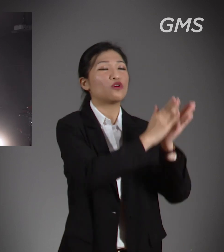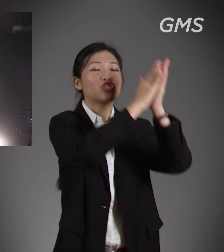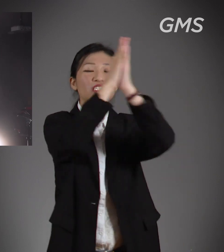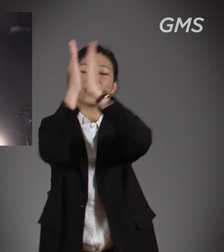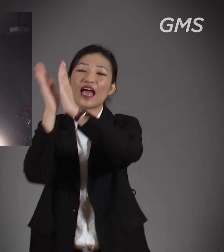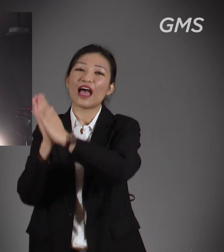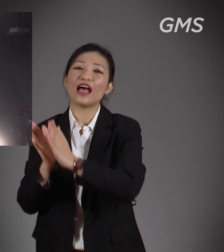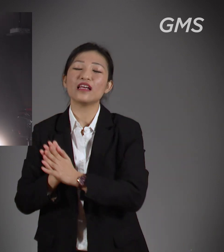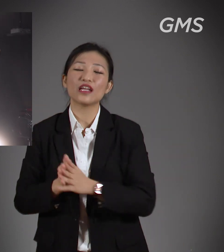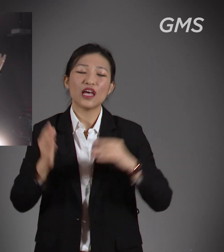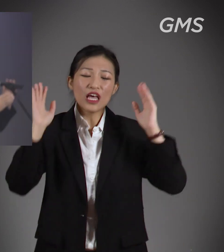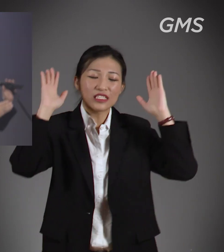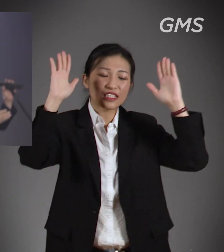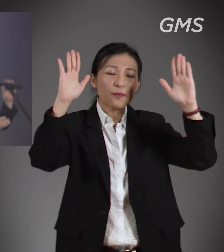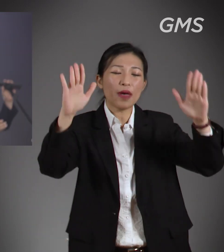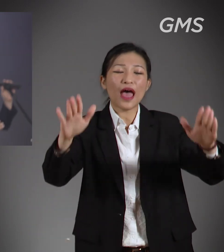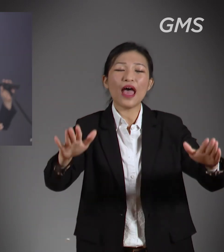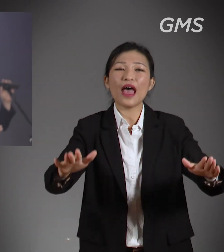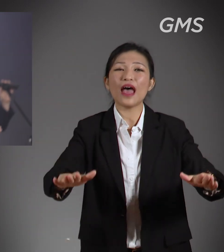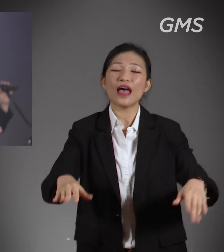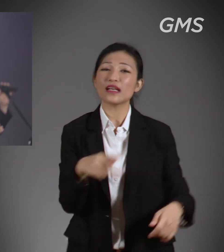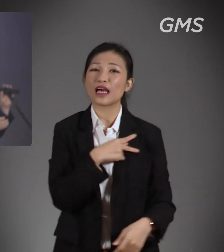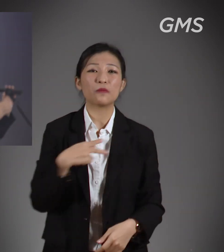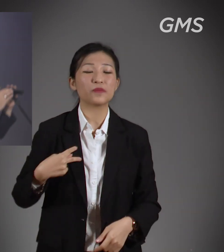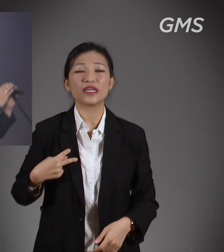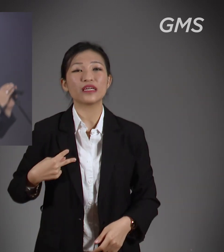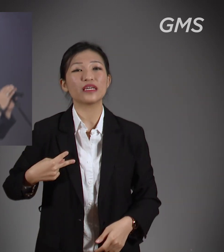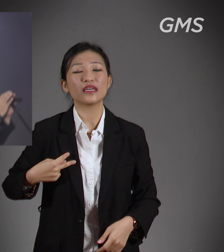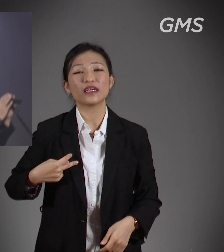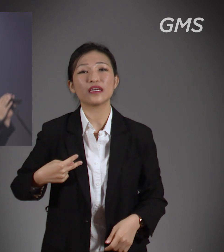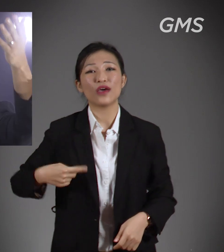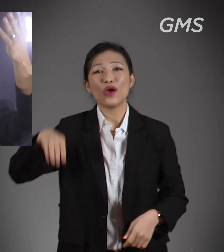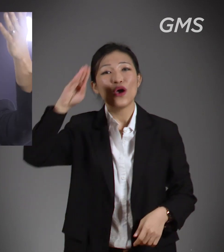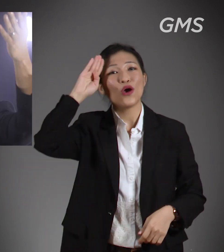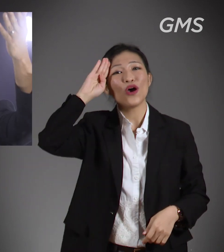sembah kami bagimu, hormat kami bagimu.